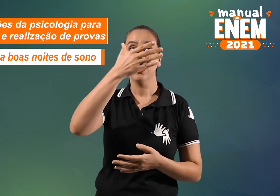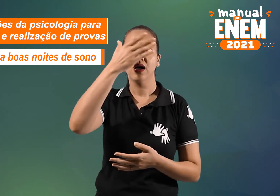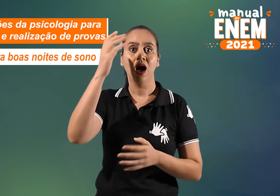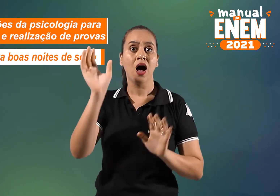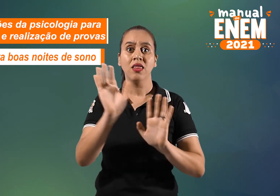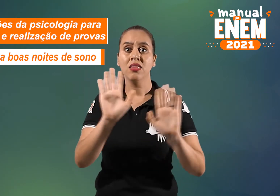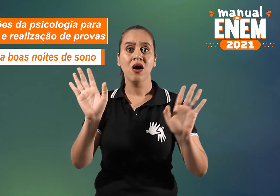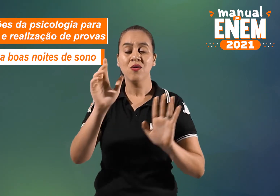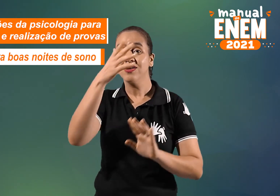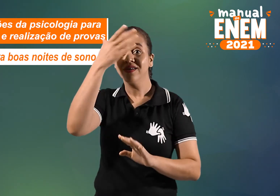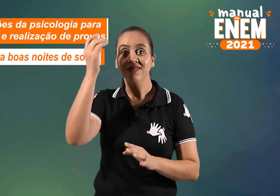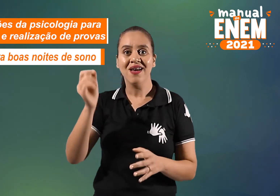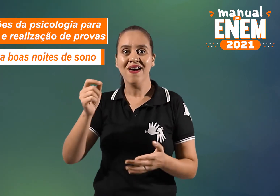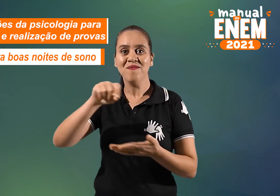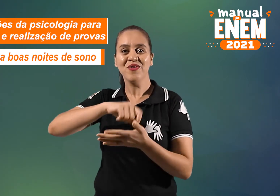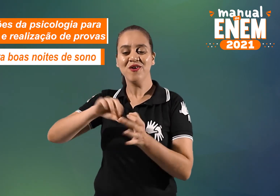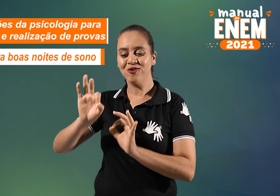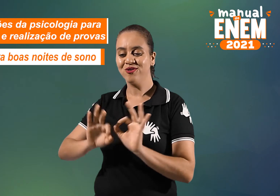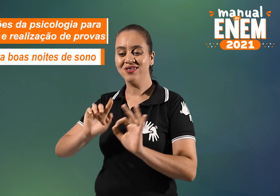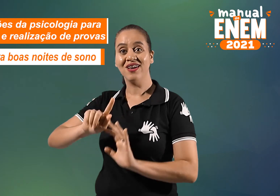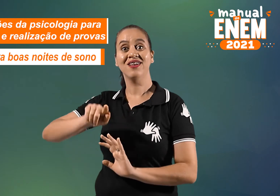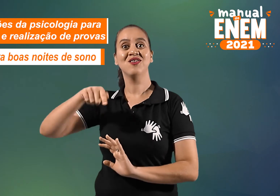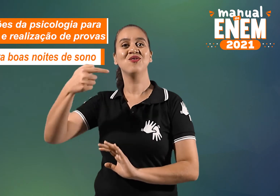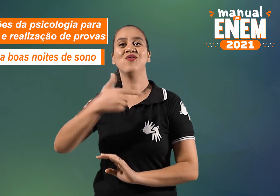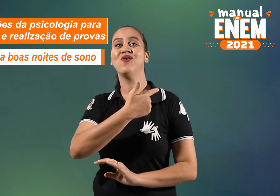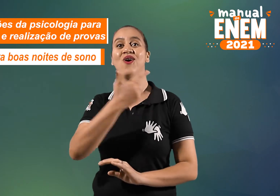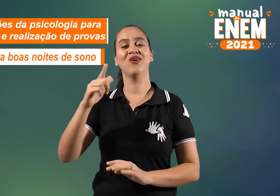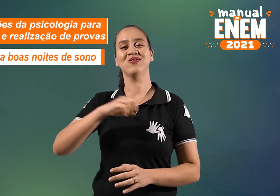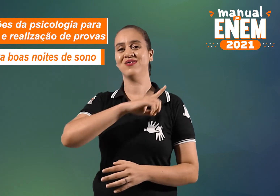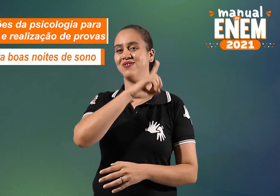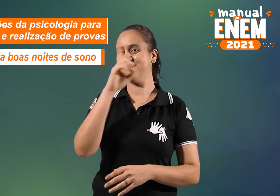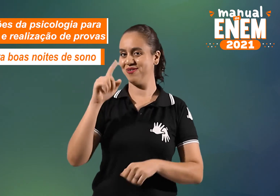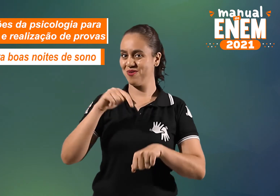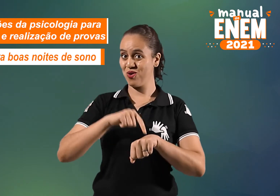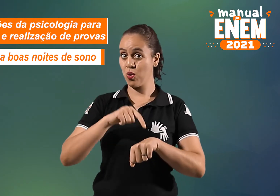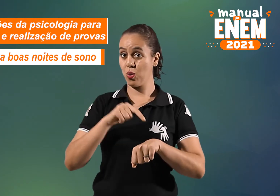ajuda a não esquecer e ajuda a organizar o dia seguinte. Os